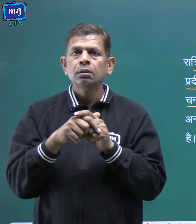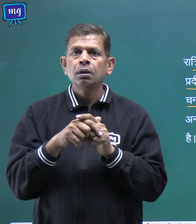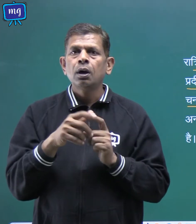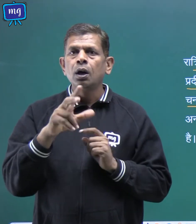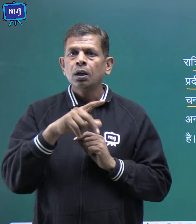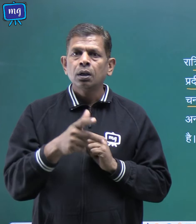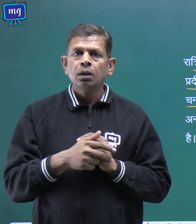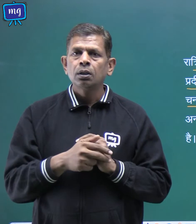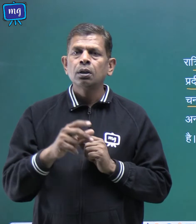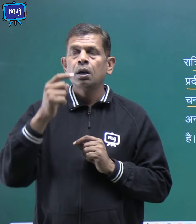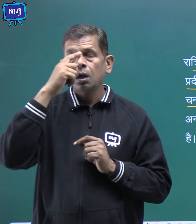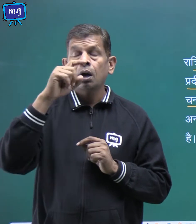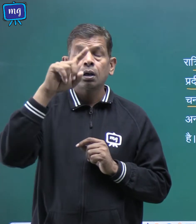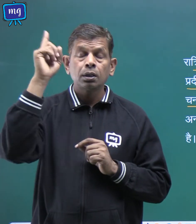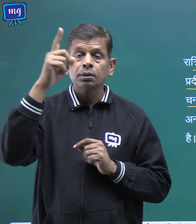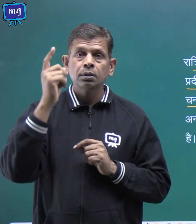तथा आकाश के